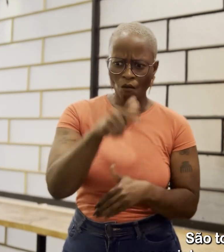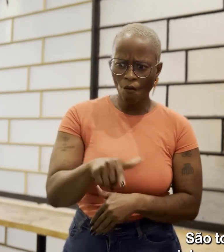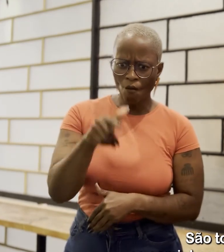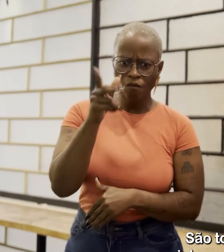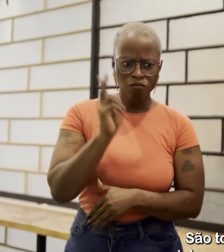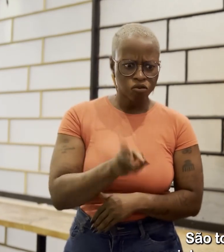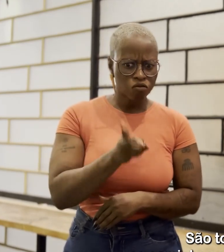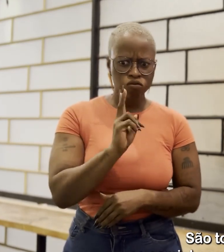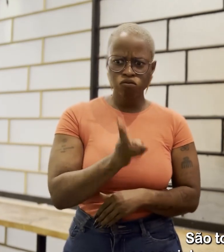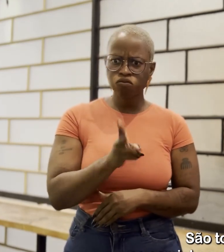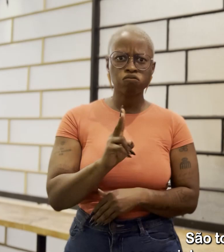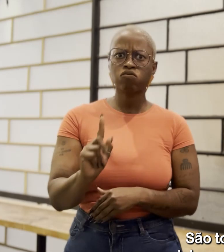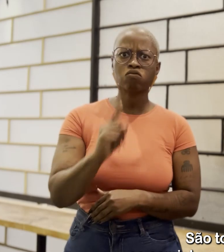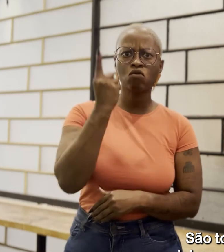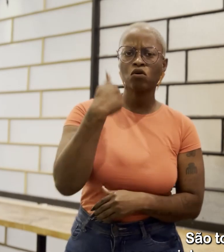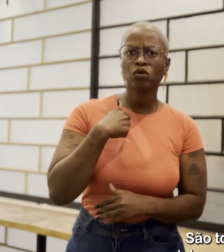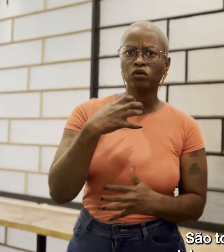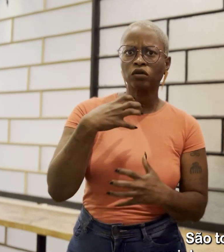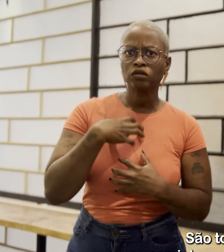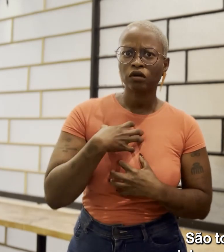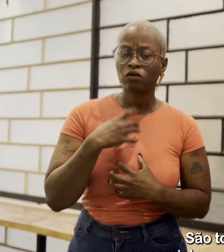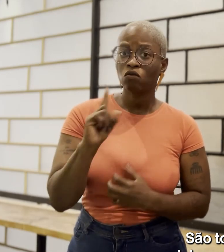repetem, e a única